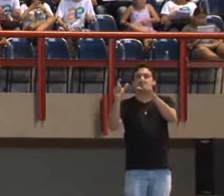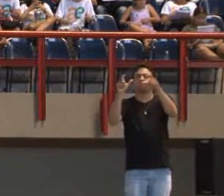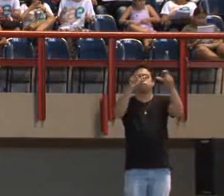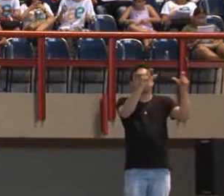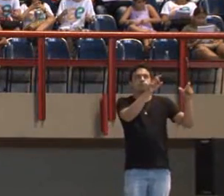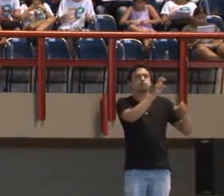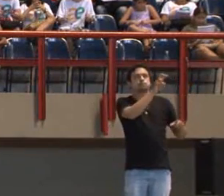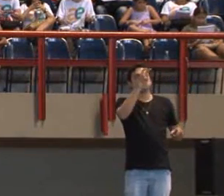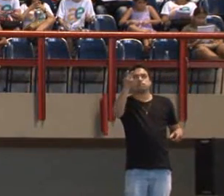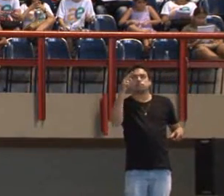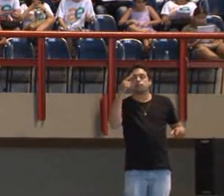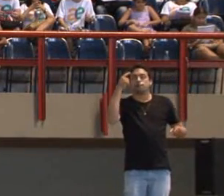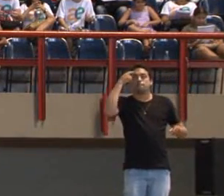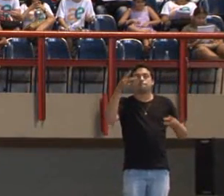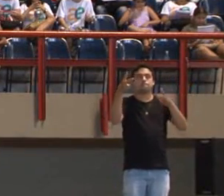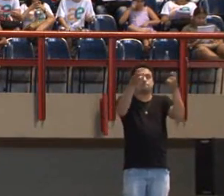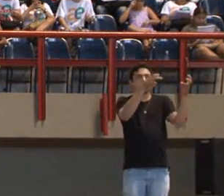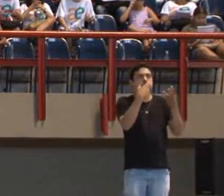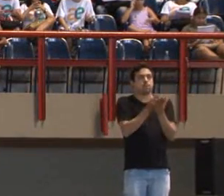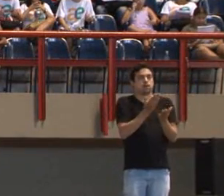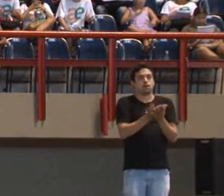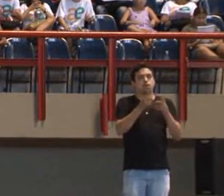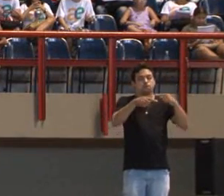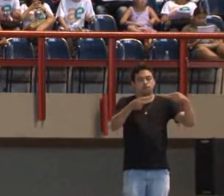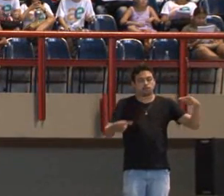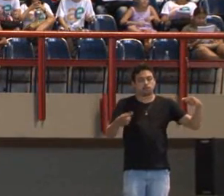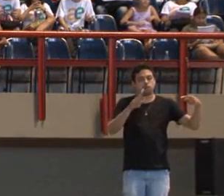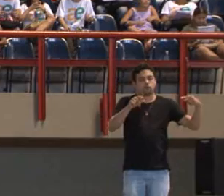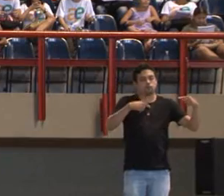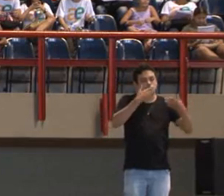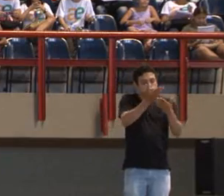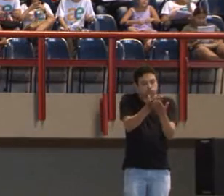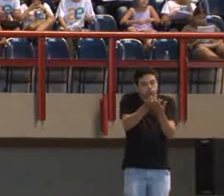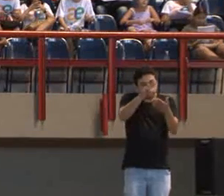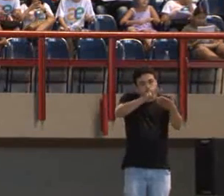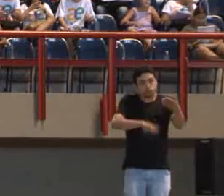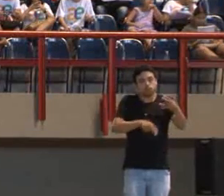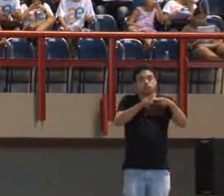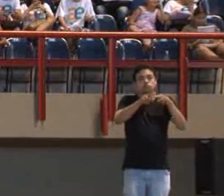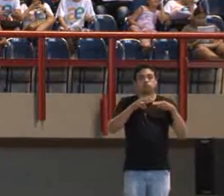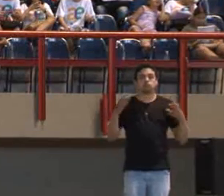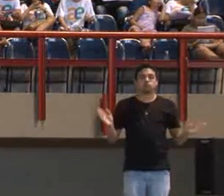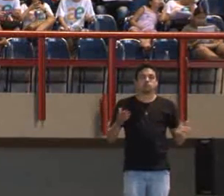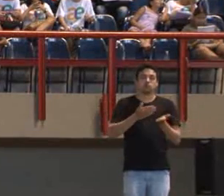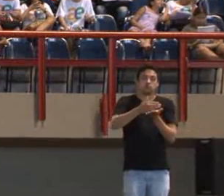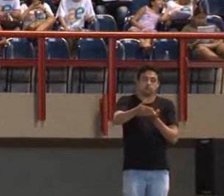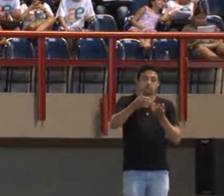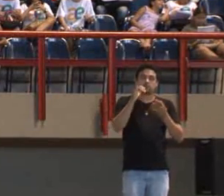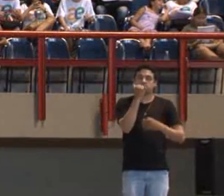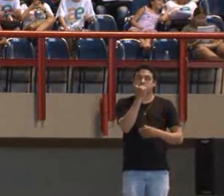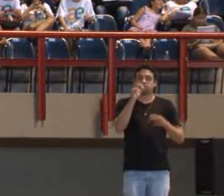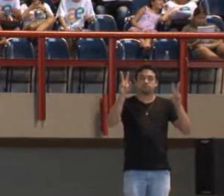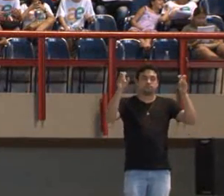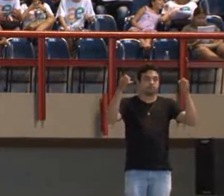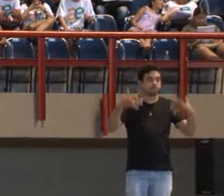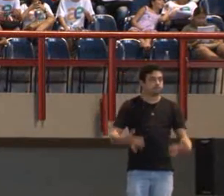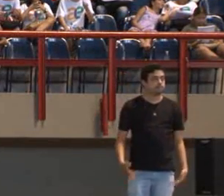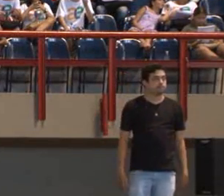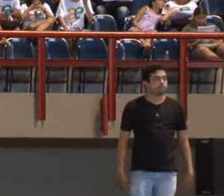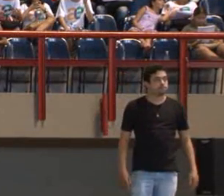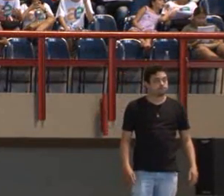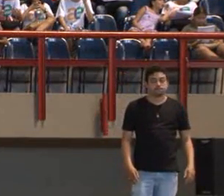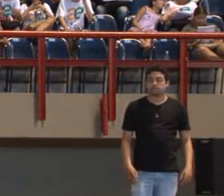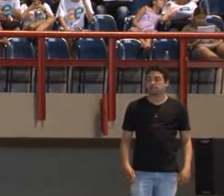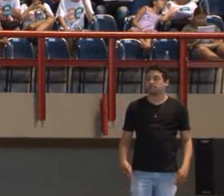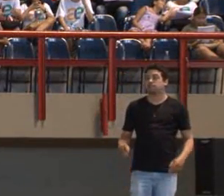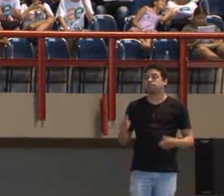você enxergasse a aula que você estudou e o material que você vai estudar. Então, por isso, nós vamos começar falando sobre energia elétrica, ok? O